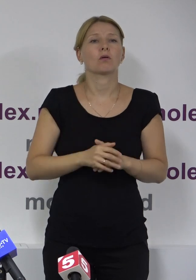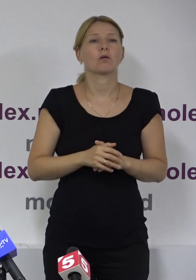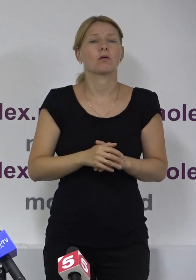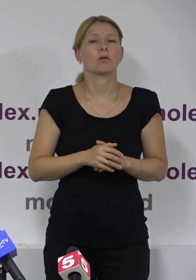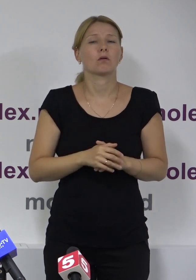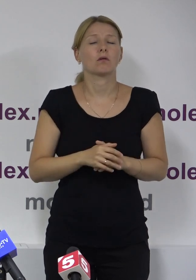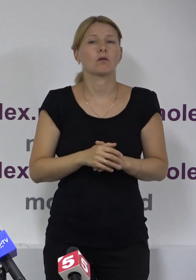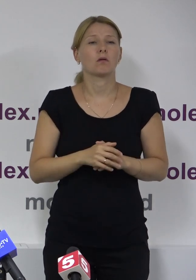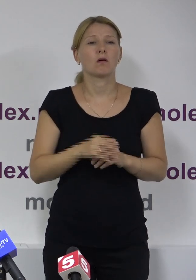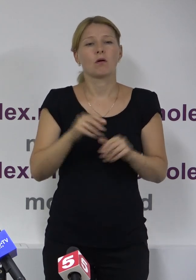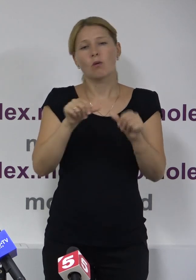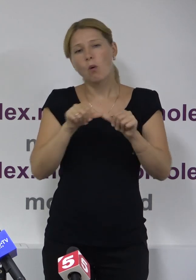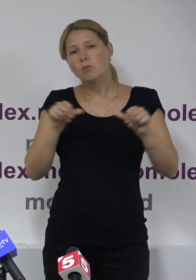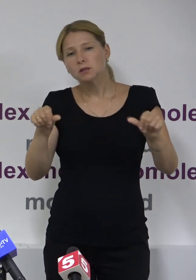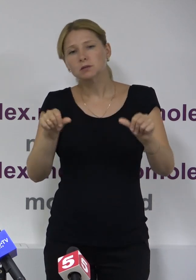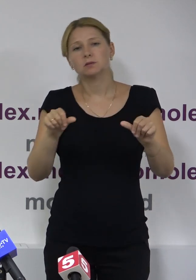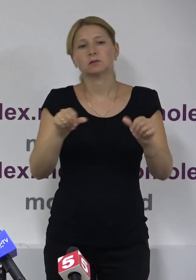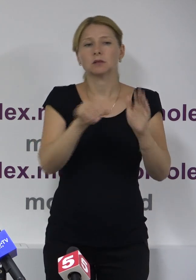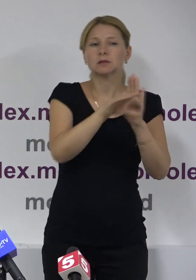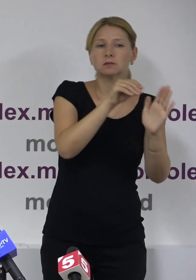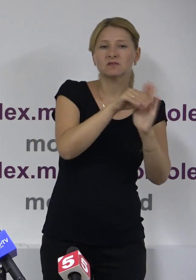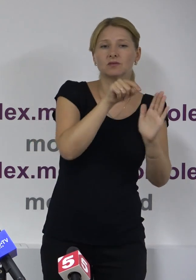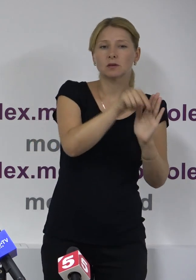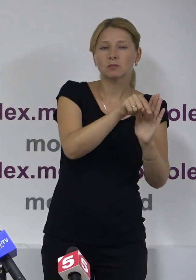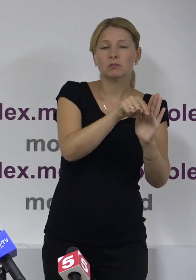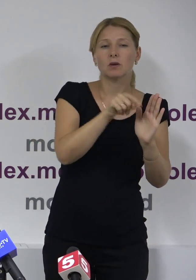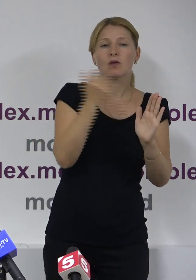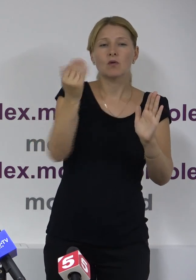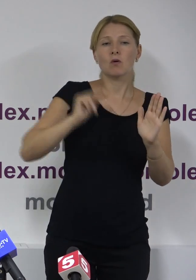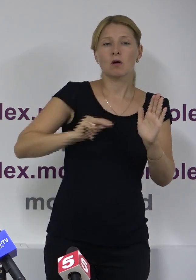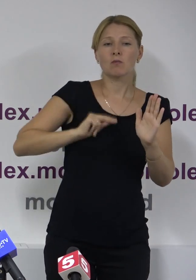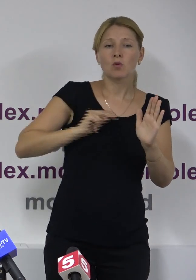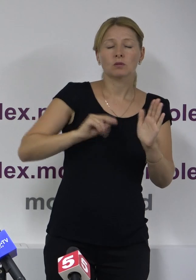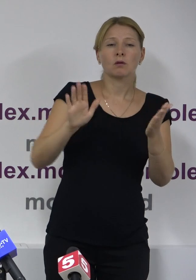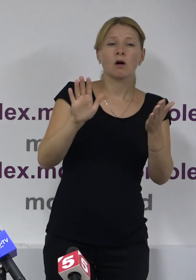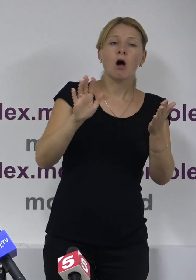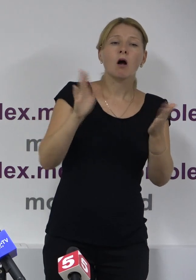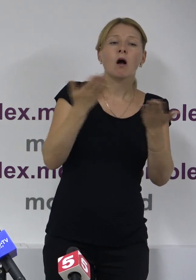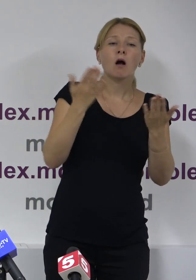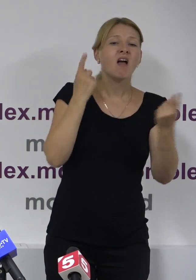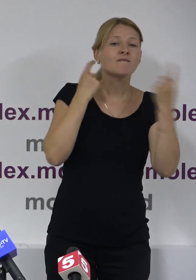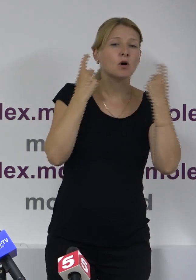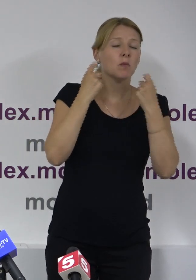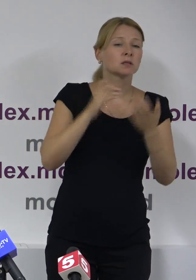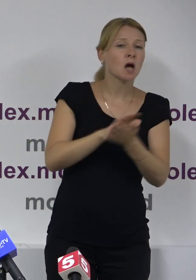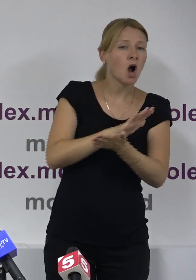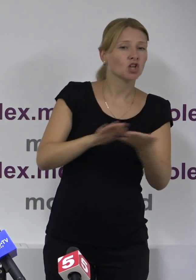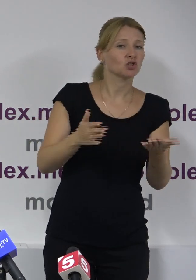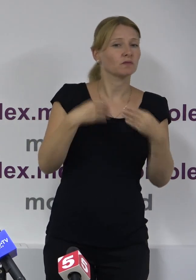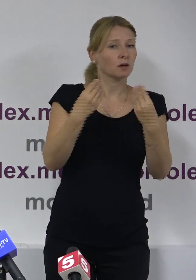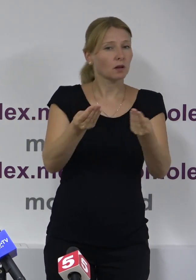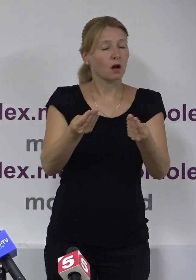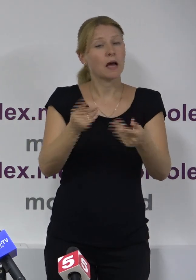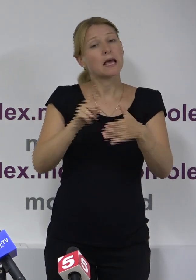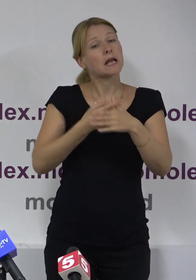în exclusivitate de Comisia Electorală Centrală atunci când vorbim de calitatea acestor informații, acestor date, ci mai curând de